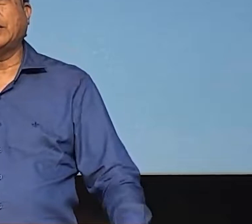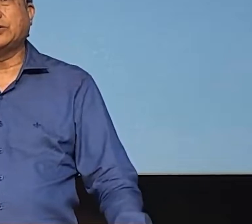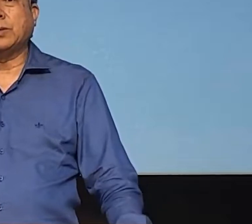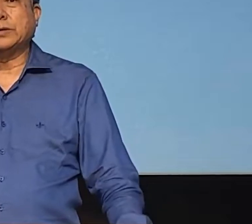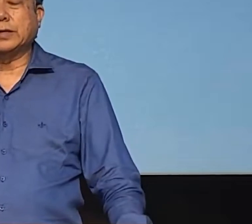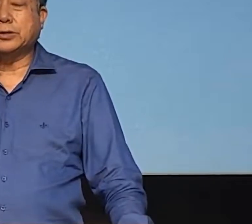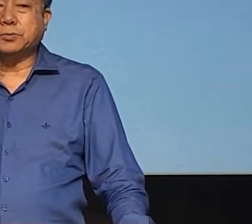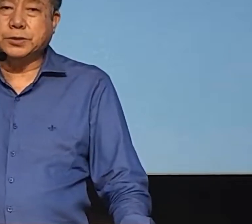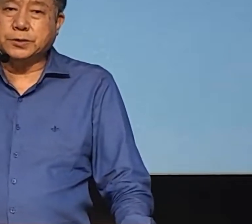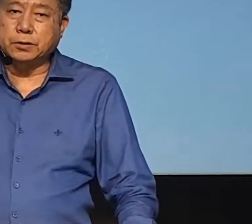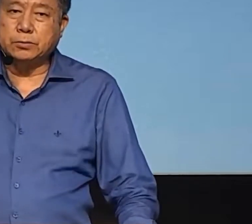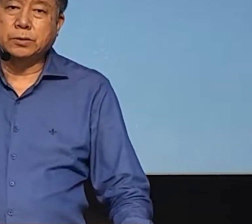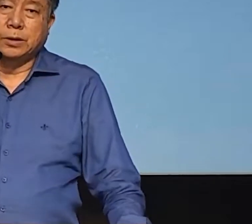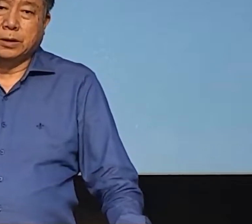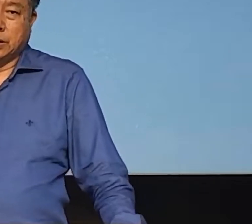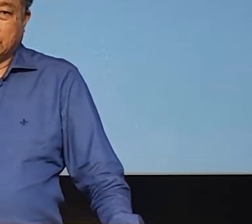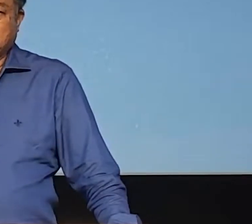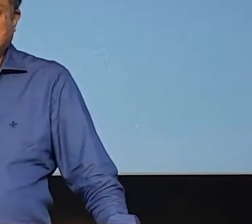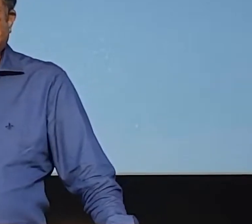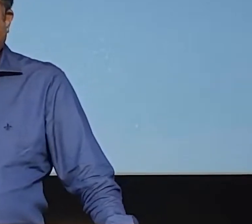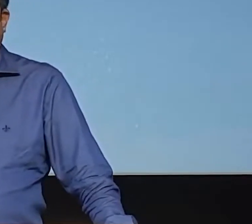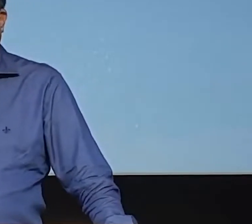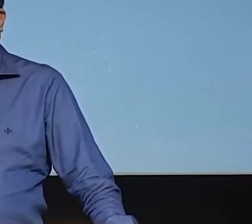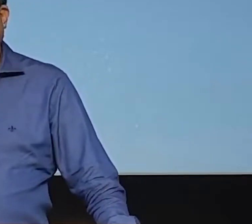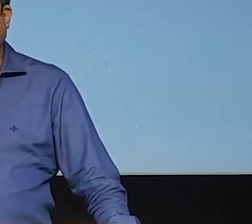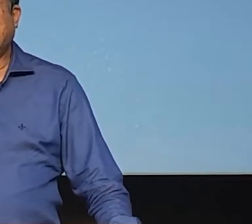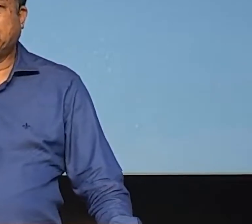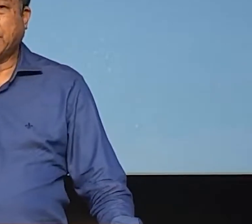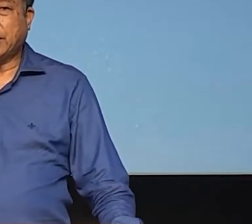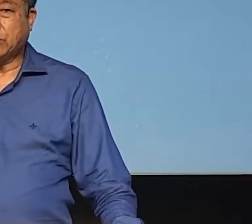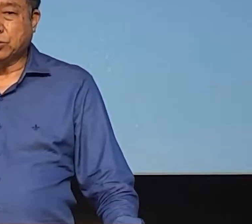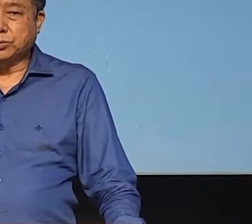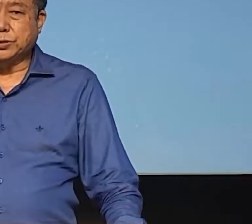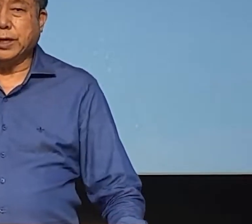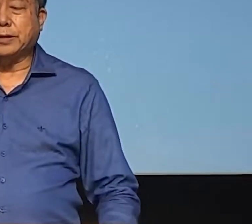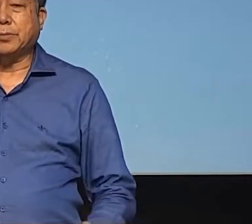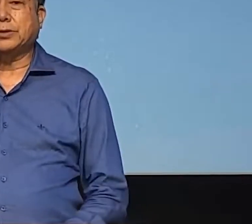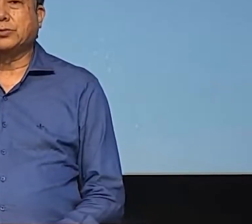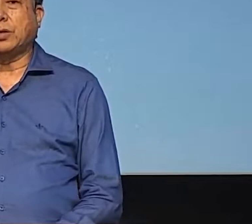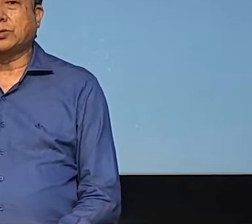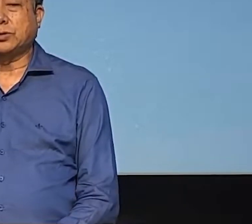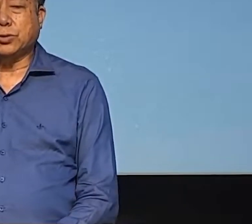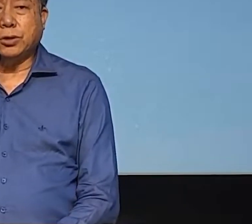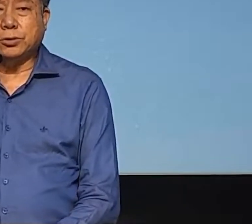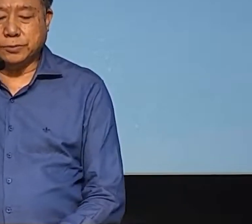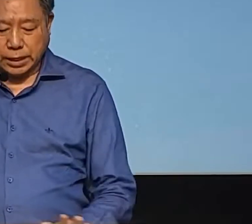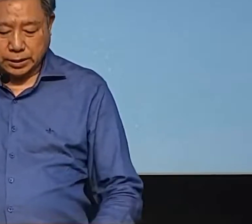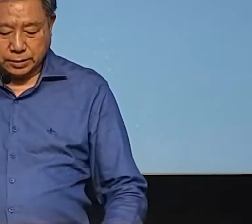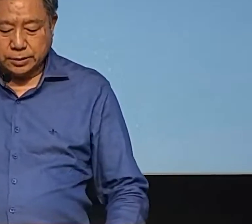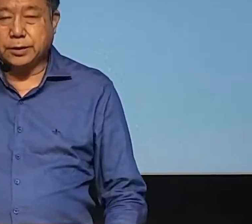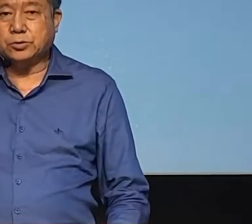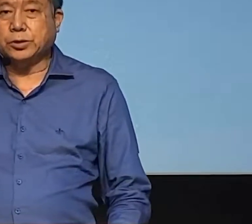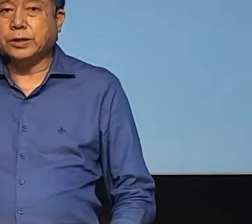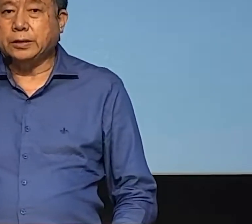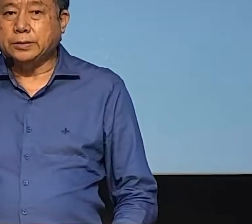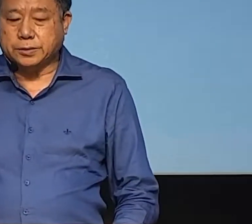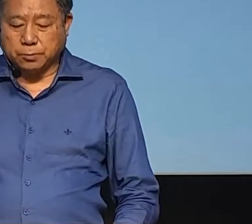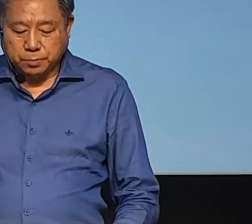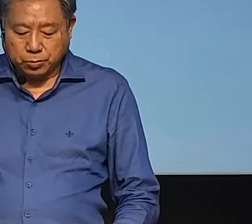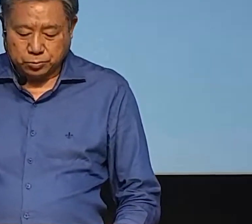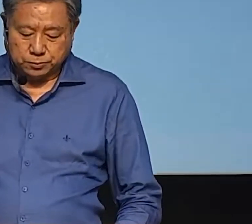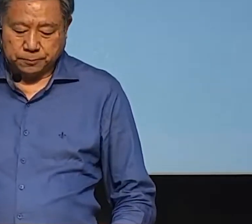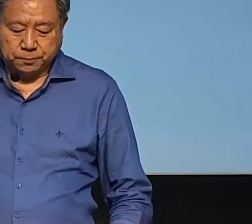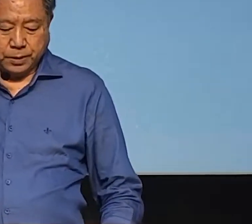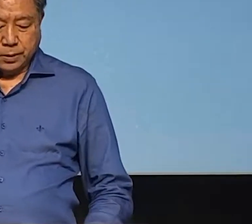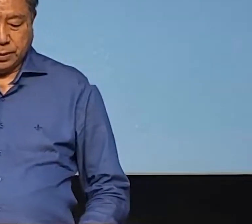para mais uma transmissão do Instituto Vida para Todos, diretamente do auditório da Igreja em